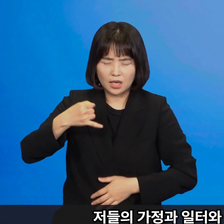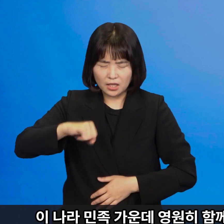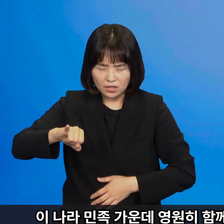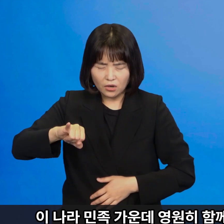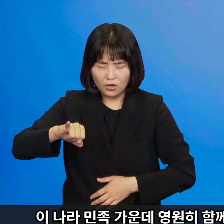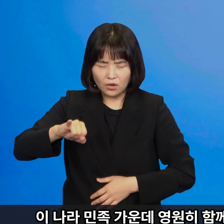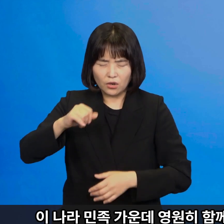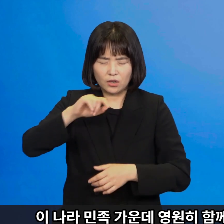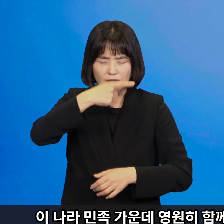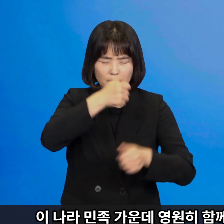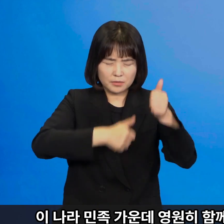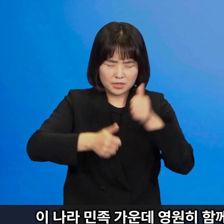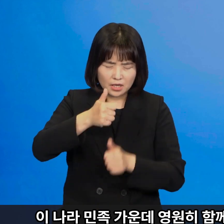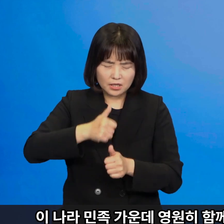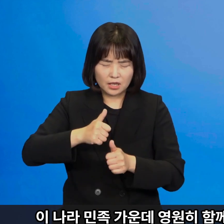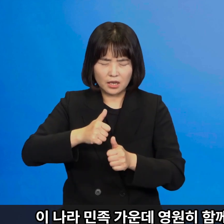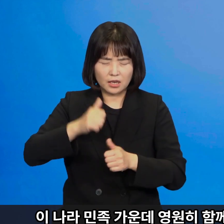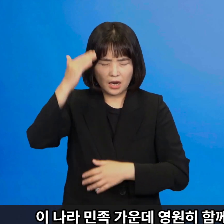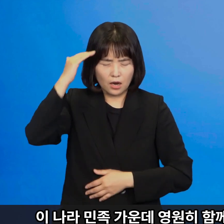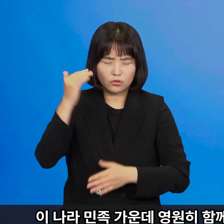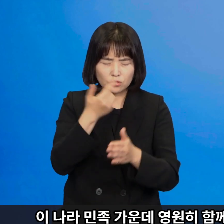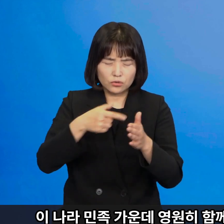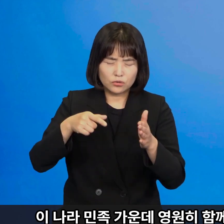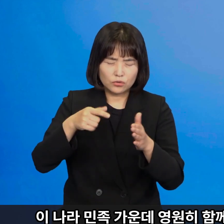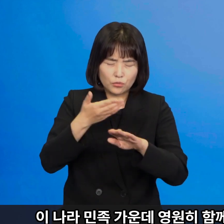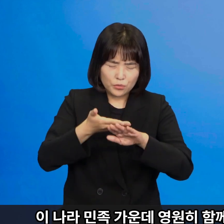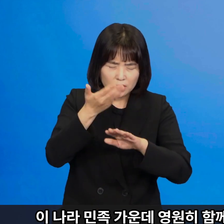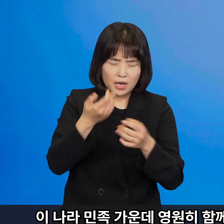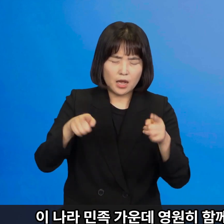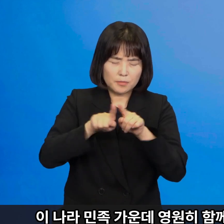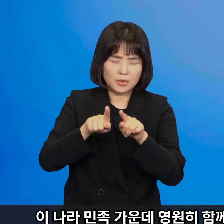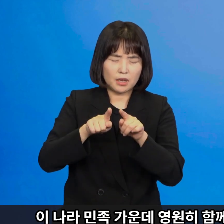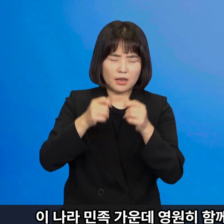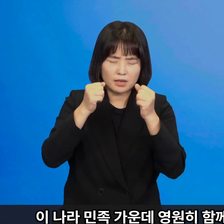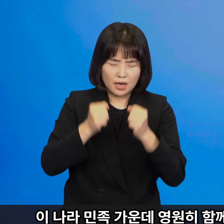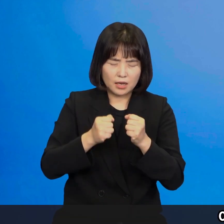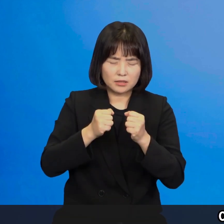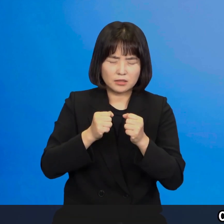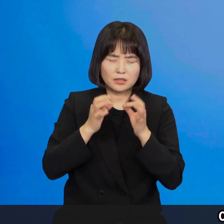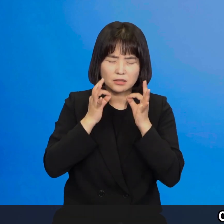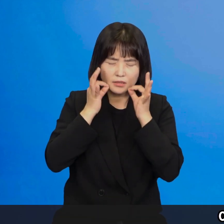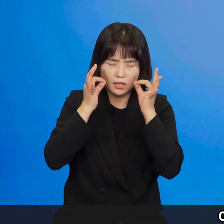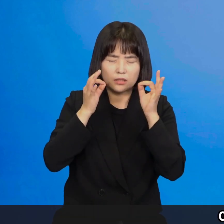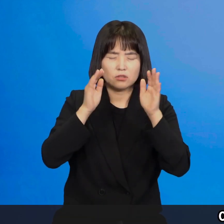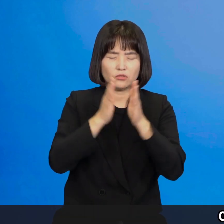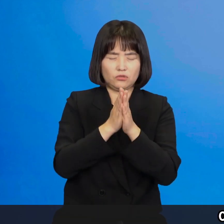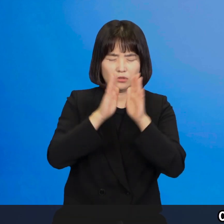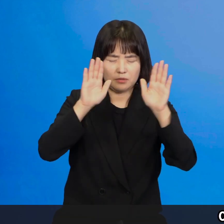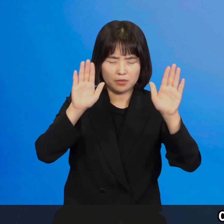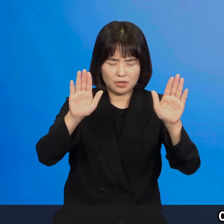세대 이 나라 민족 가운데 영원히 함께 하시기를 간절히 축원하옵나이다. 아멘.